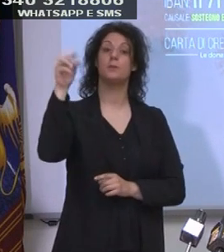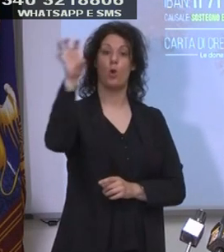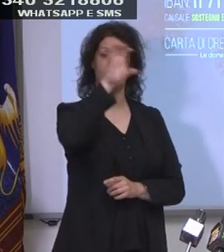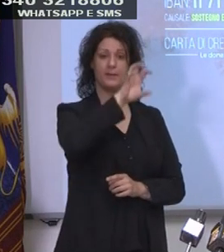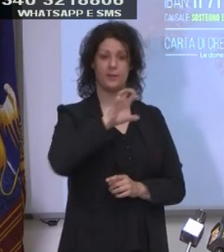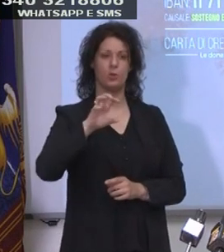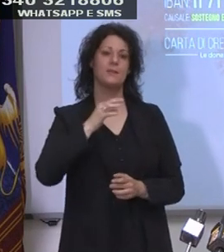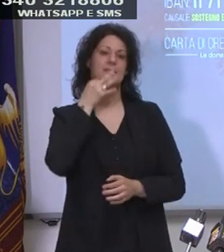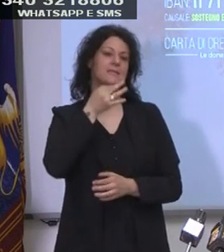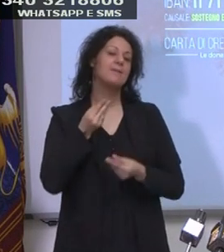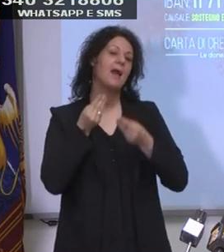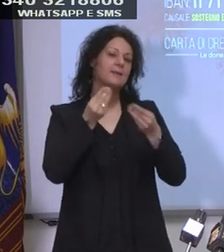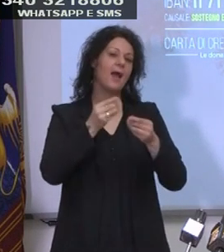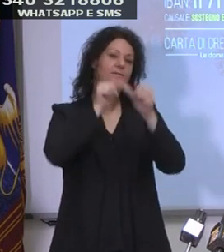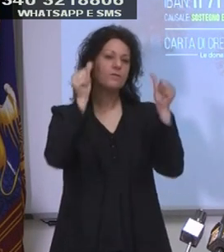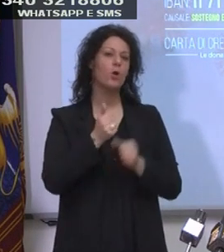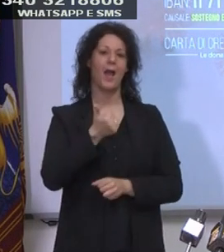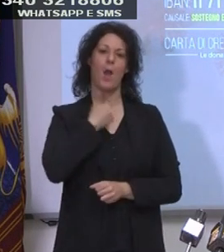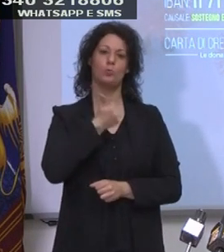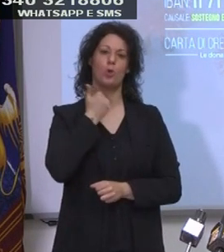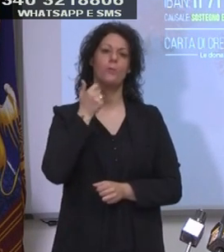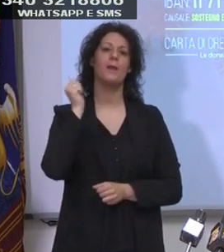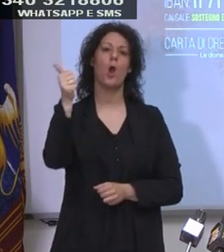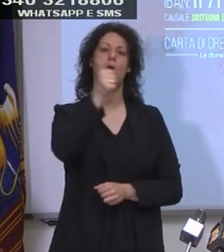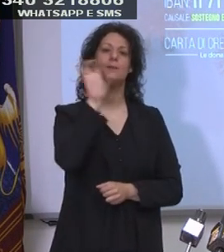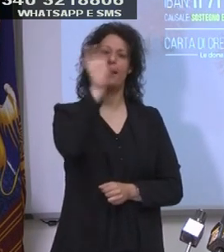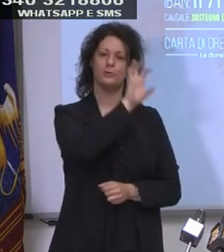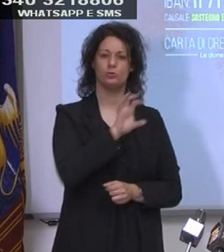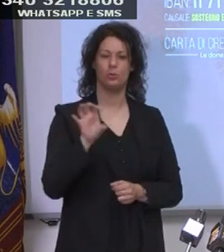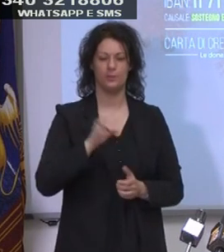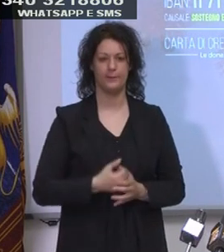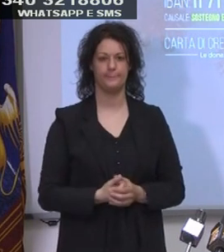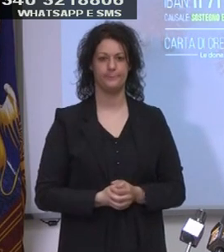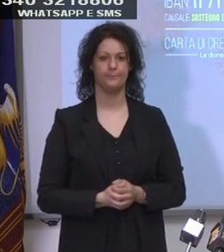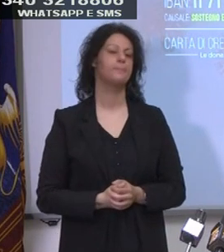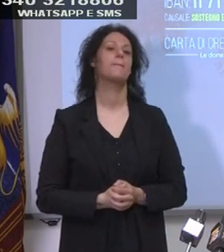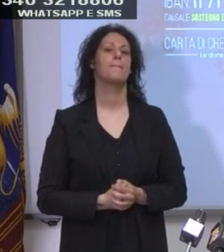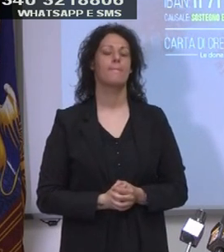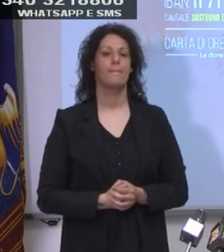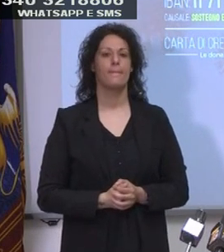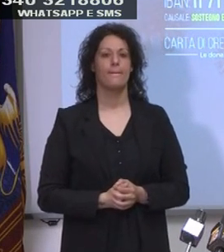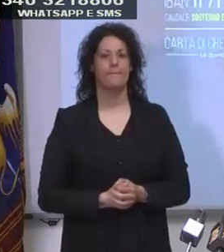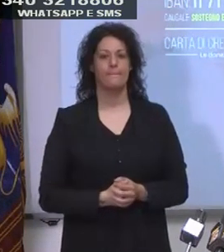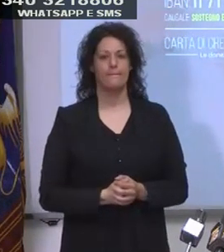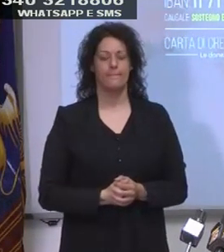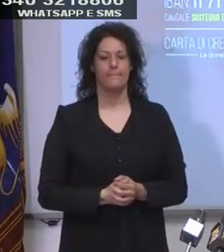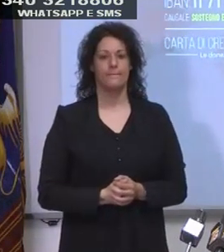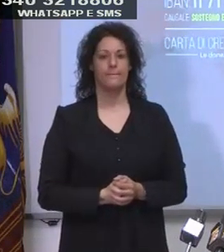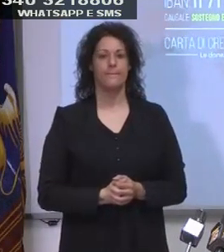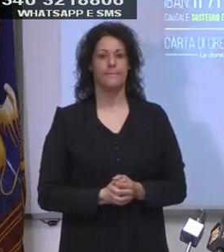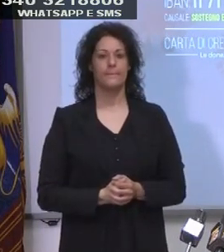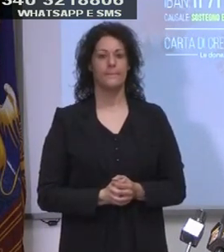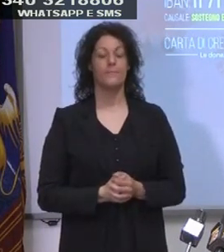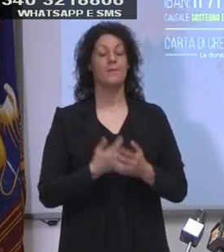di autonomia, no? Differenziata tra regioni. Dall'altro, le linee guida, adesso senza entrare nei